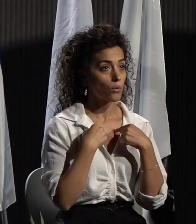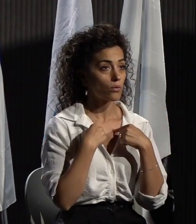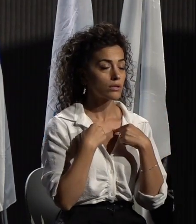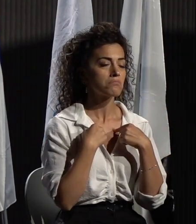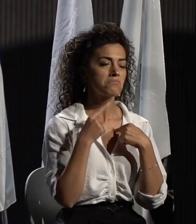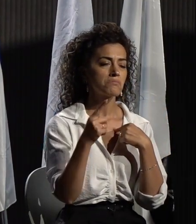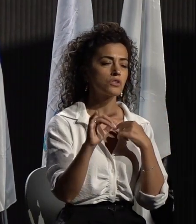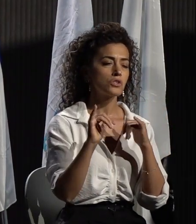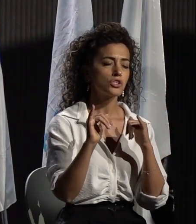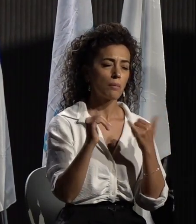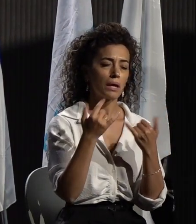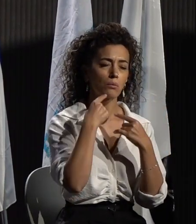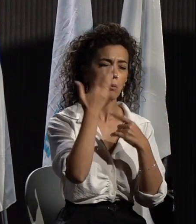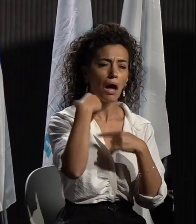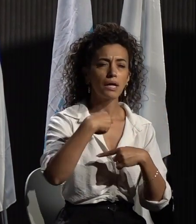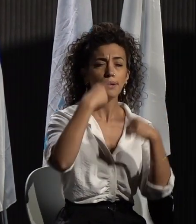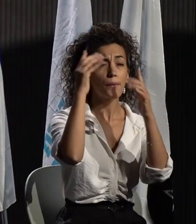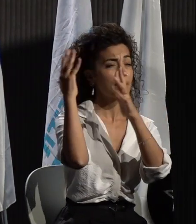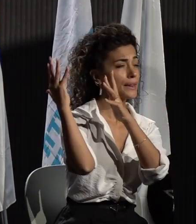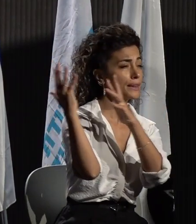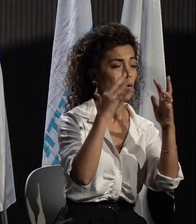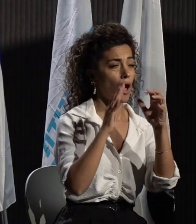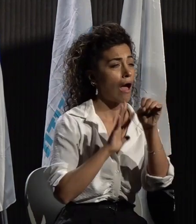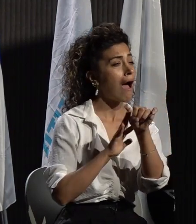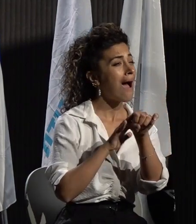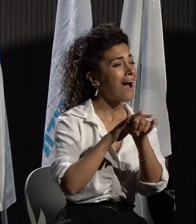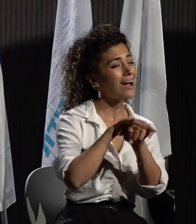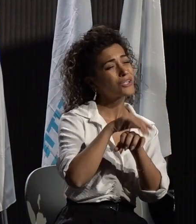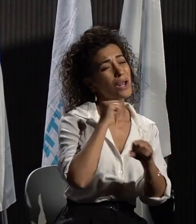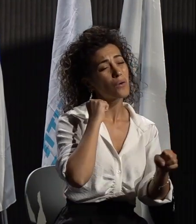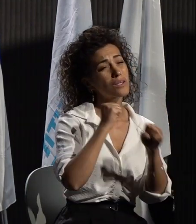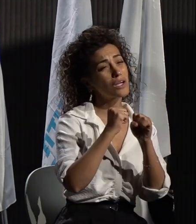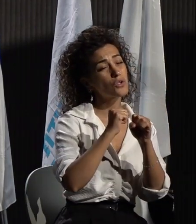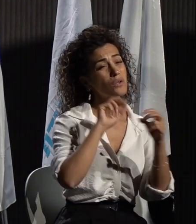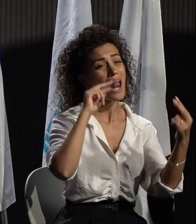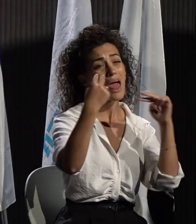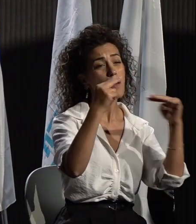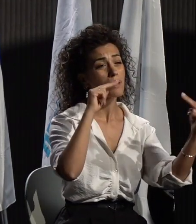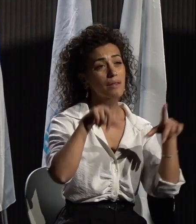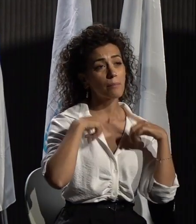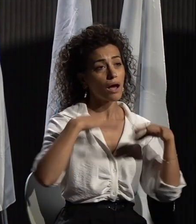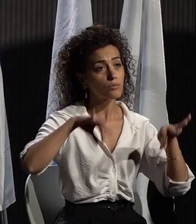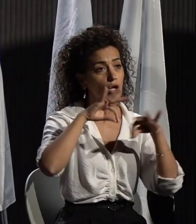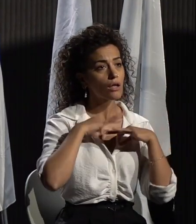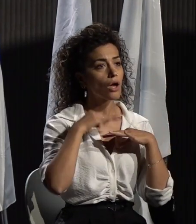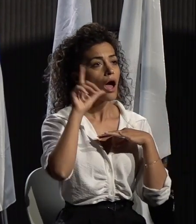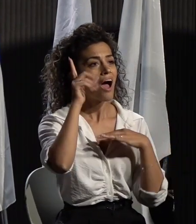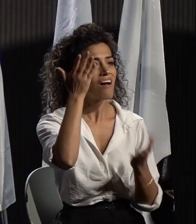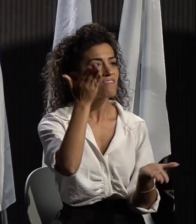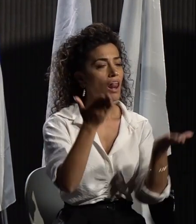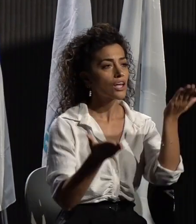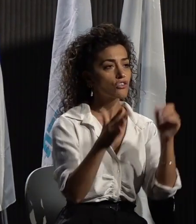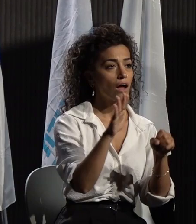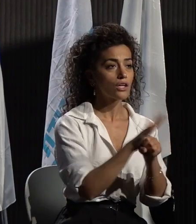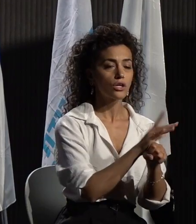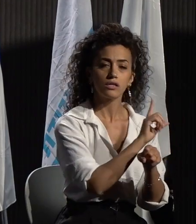ספק שהיה יום נורא, עם השלכות קשות על כל היבט בחיינו, אבל ההשוואה לשואה היא לא